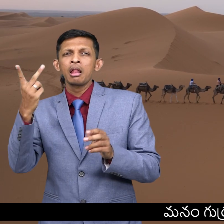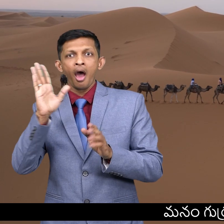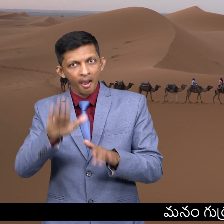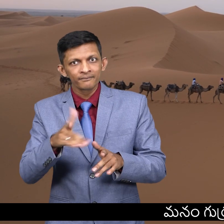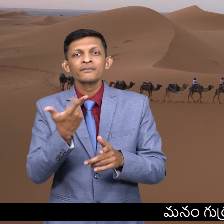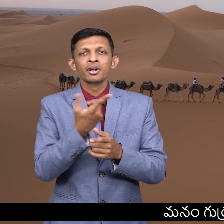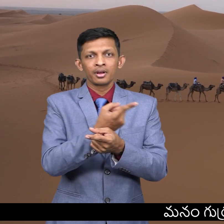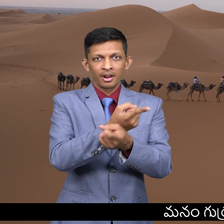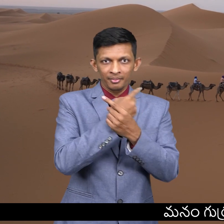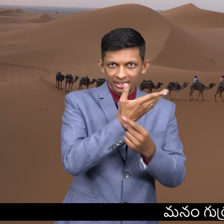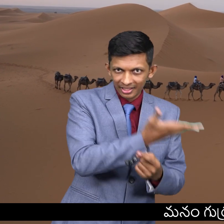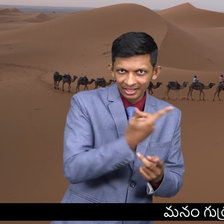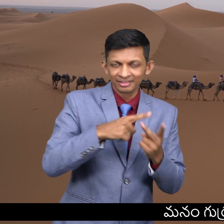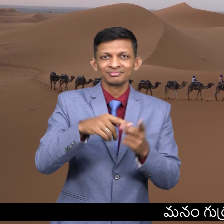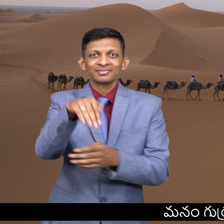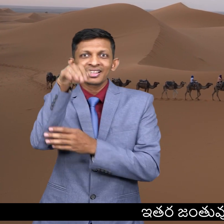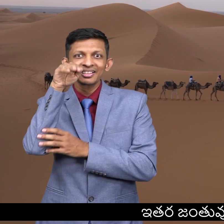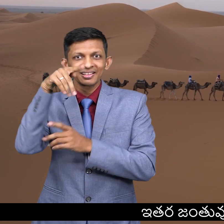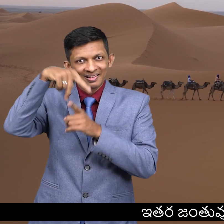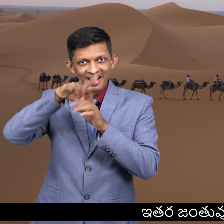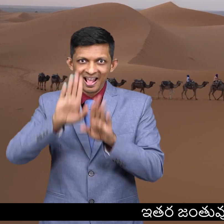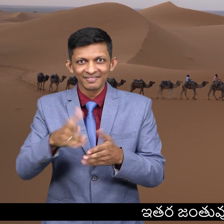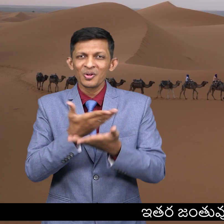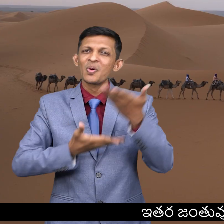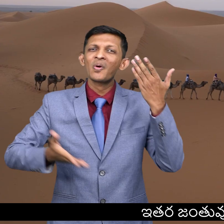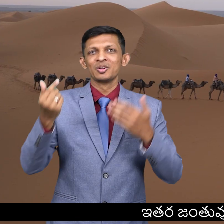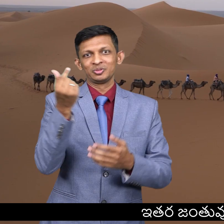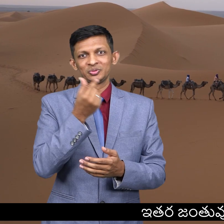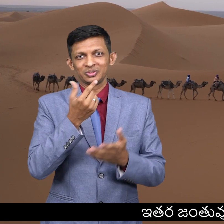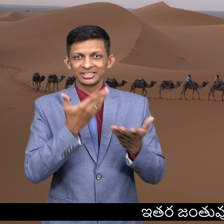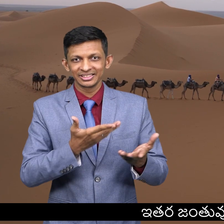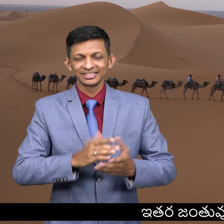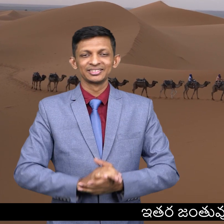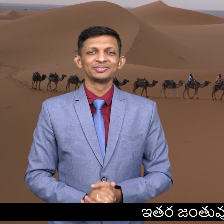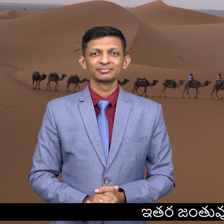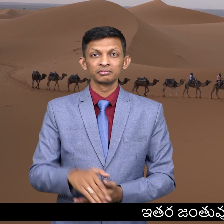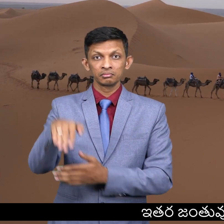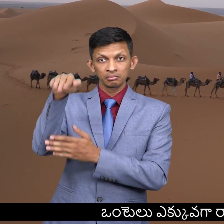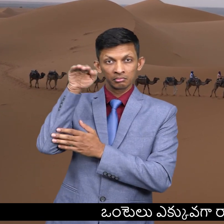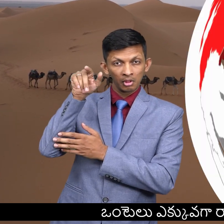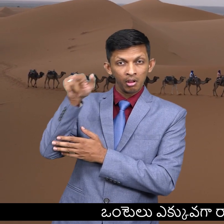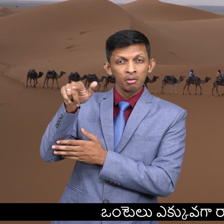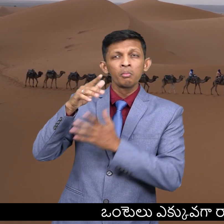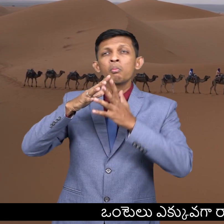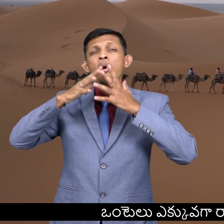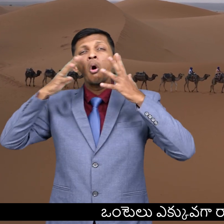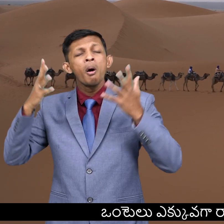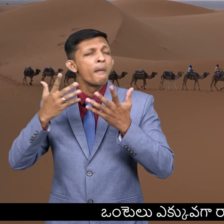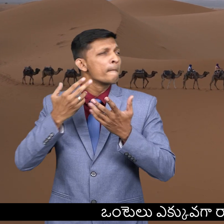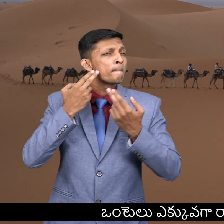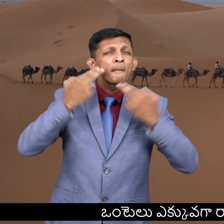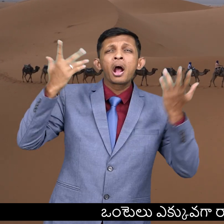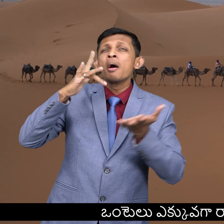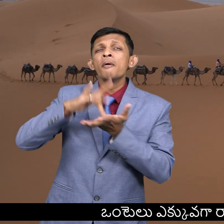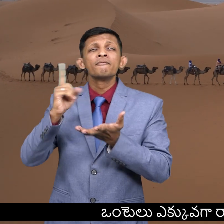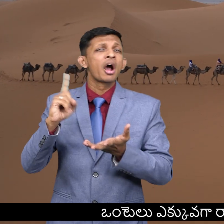మనం గుర్రం మరియు ఒంటె వంటి ఇతర జంతువులను కూడా ఉపయోగిస్తాము. ఒంటెలు ఎక్కువగా